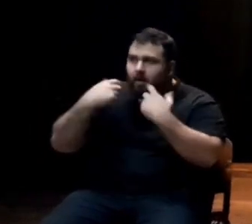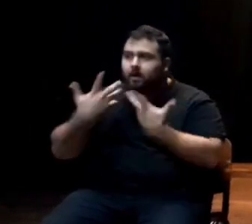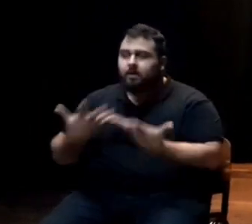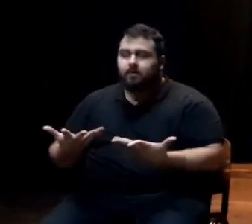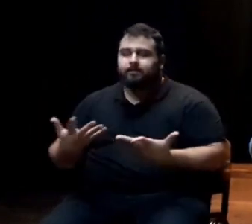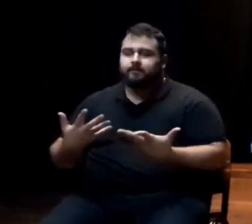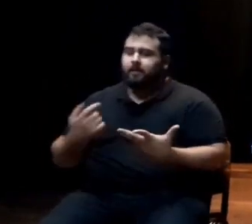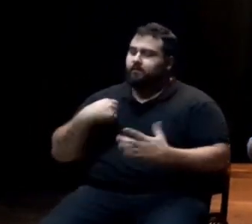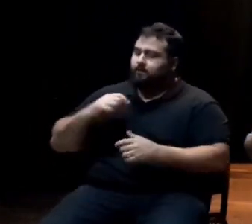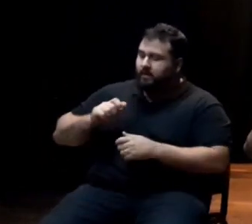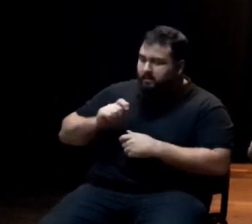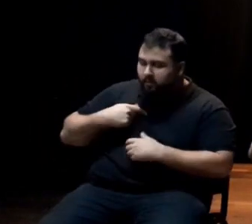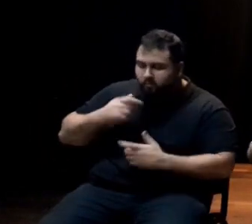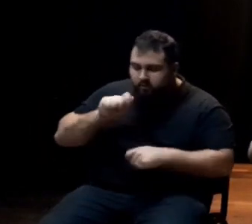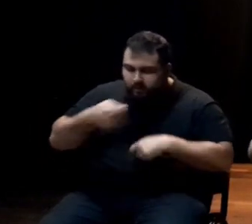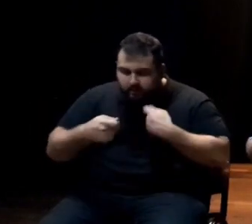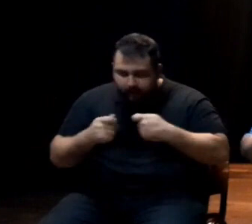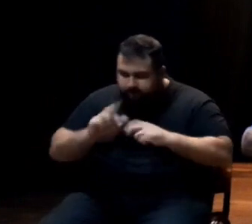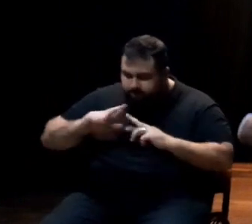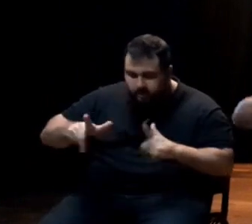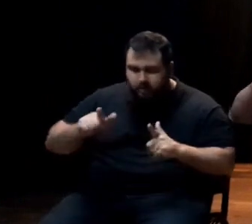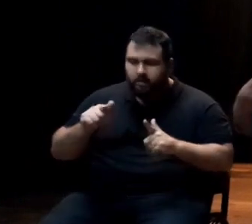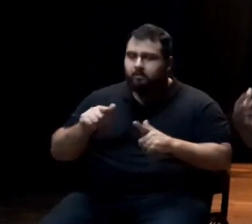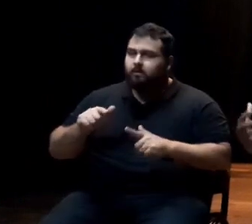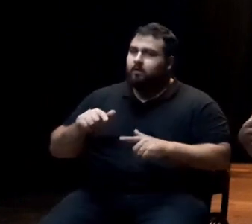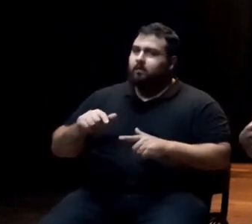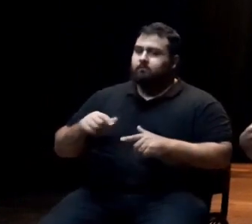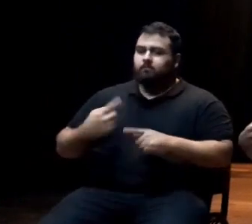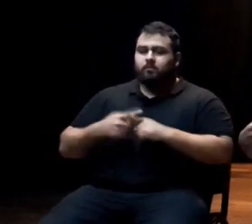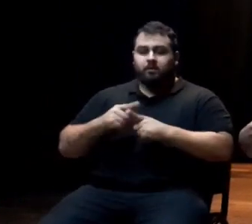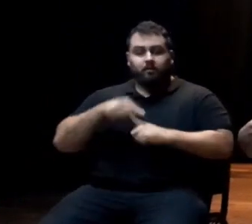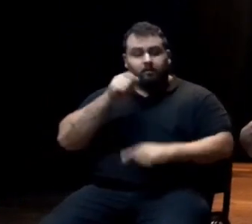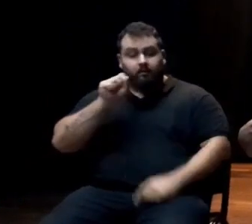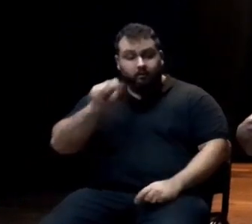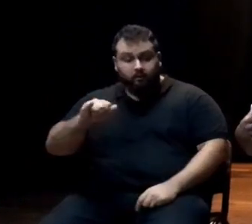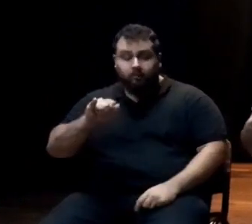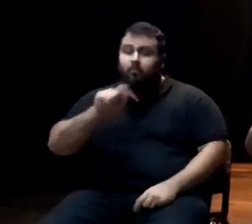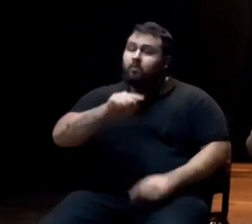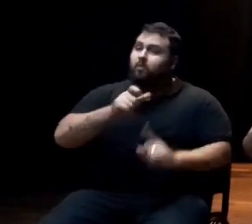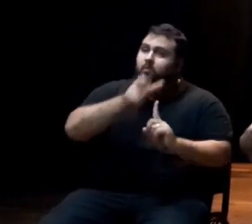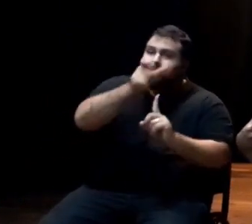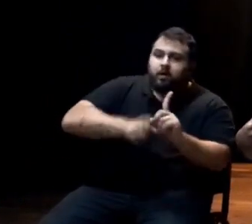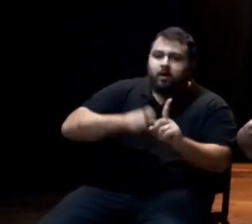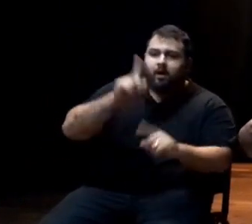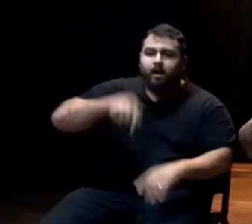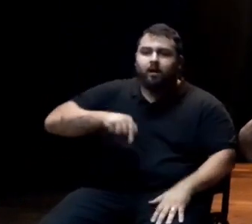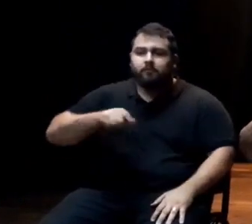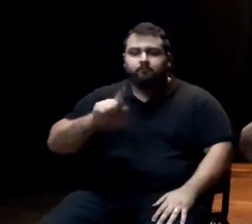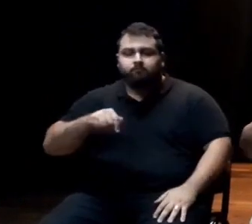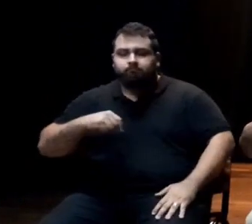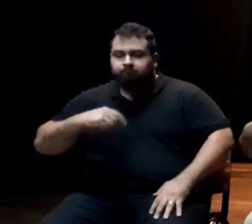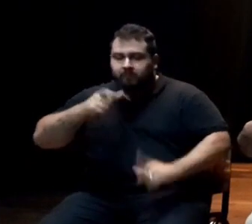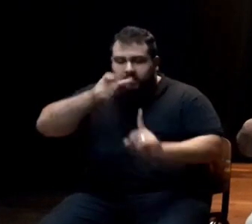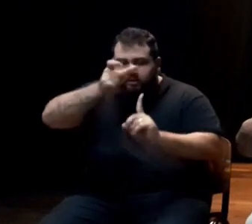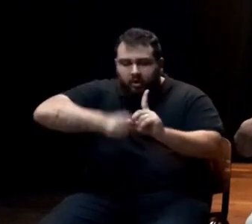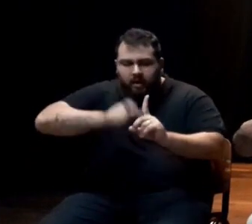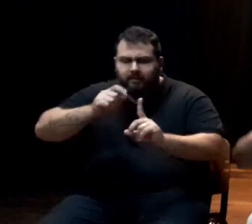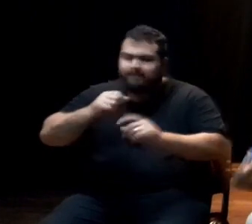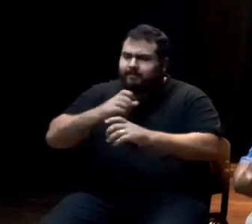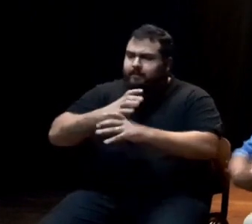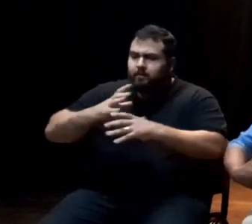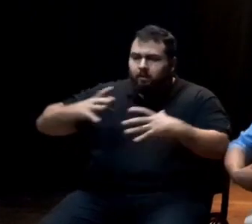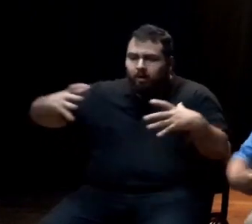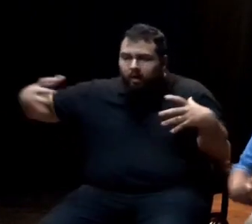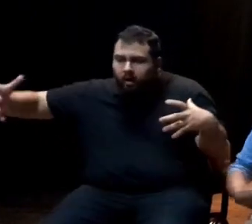um... Não, porque se o personagem ele é expansivo, por exemplo, o Sancho, né, o Sancho Panza, ele é um cara mais